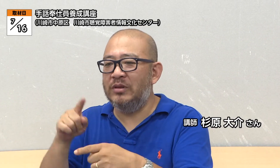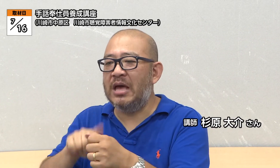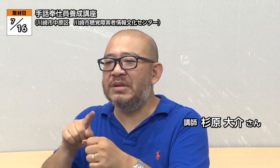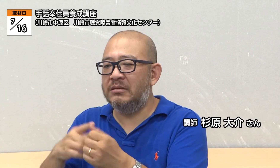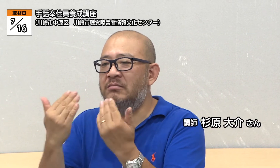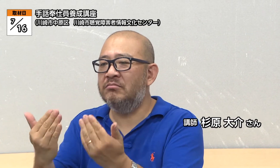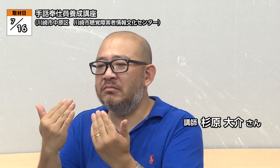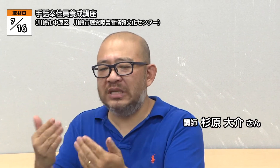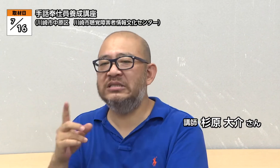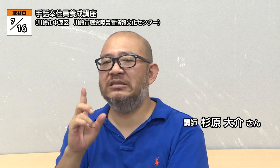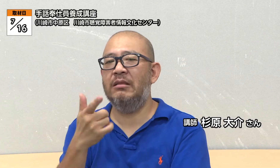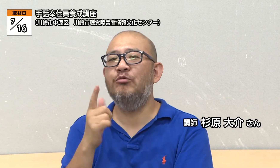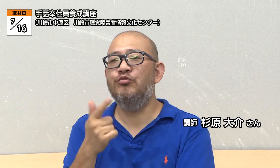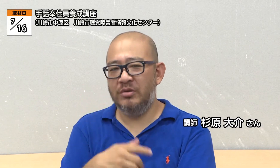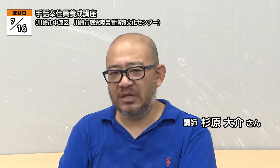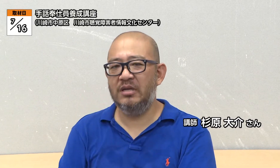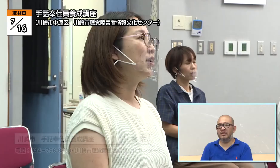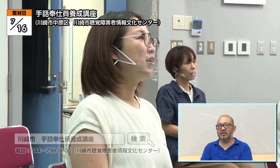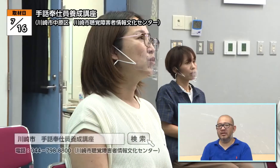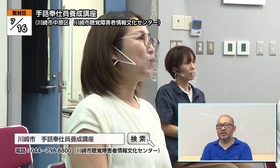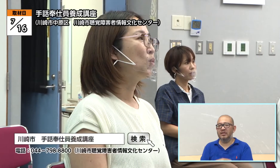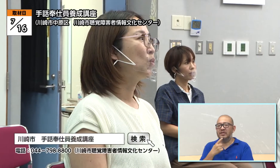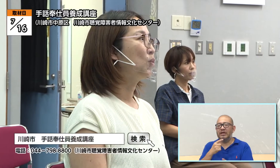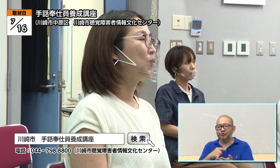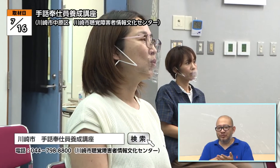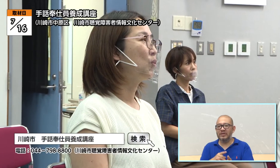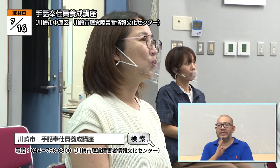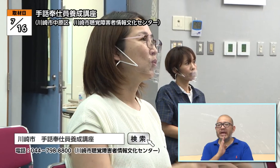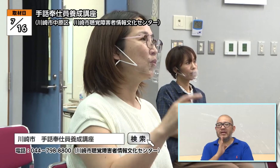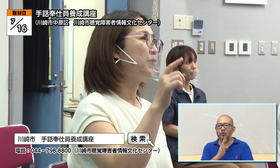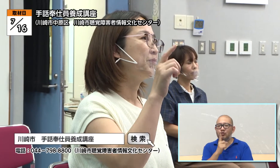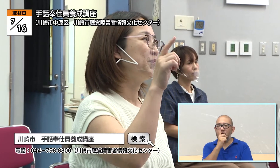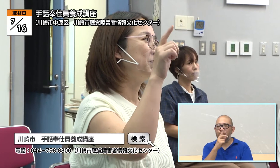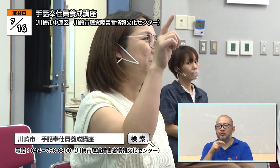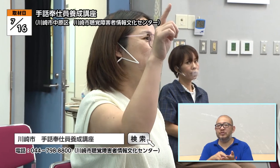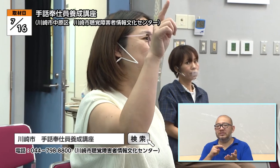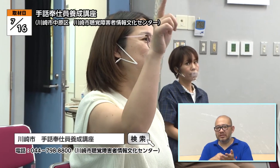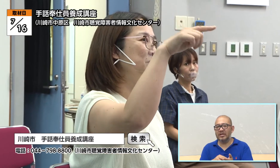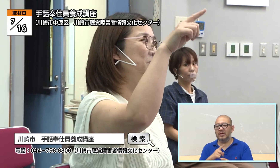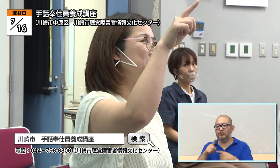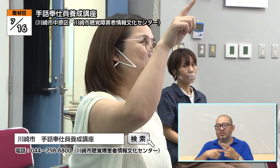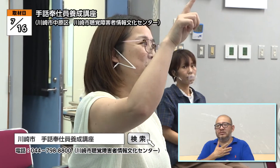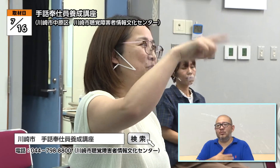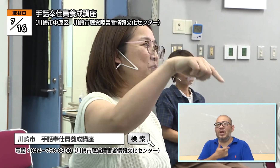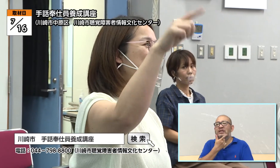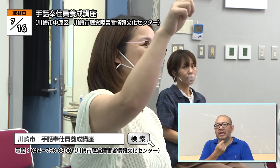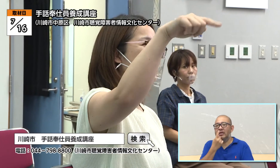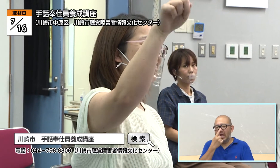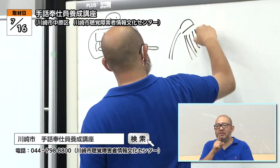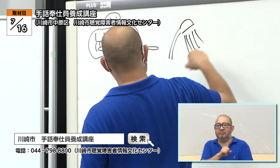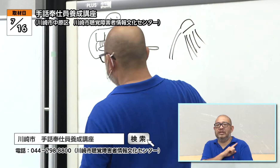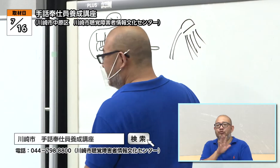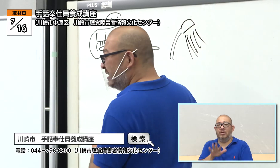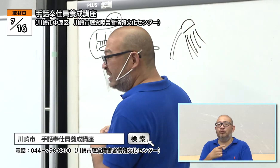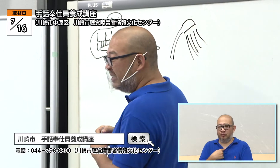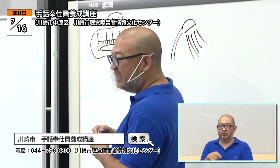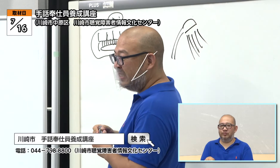いんです。ただやっぱりもうシンプルに手話を楽しんで、手話を理解してその会話を楽しんでほ